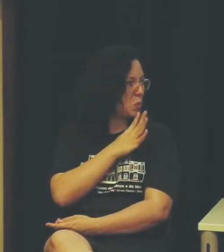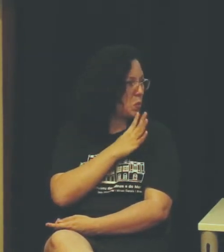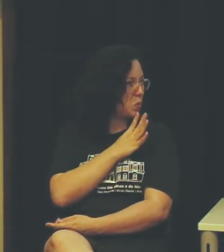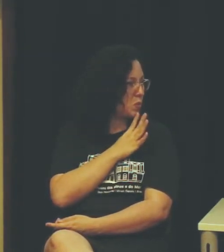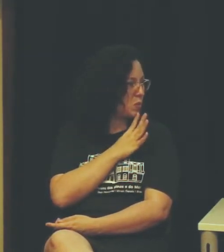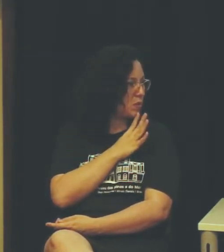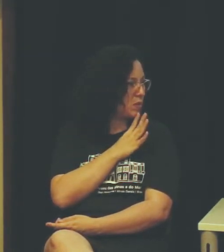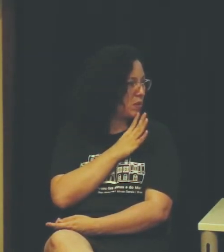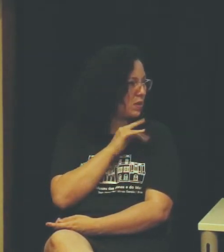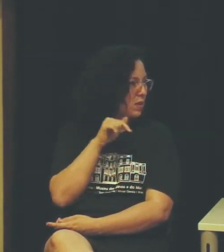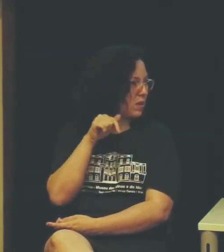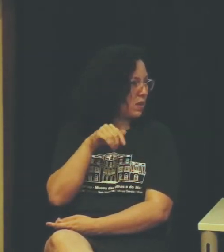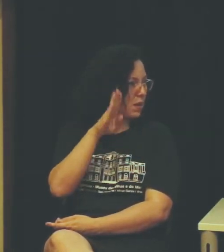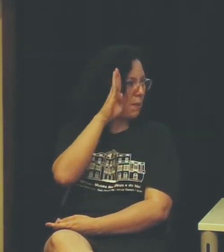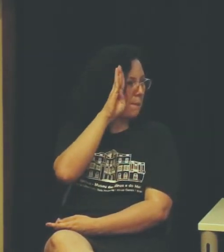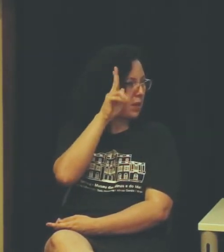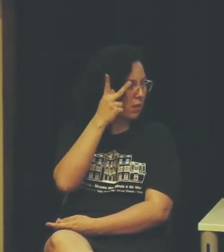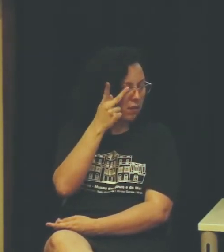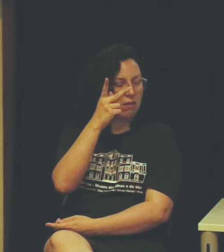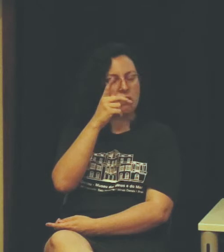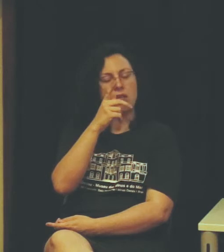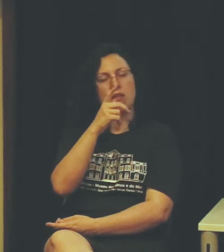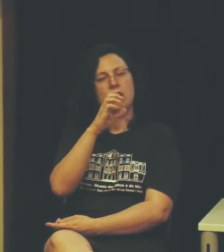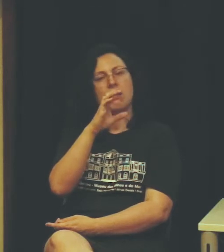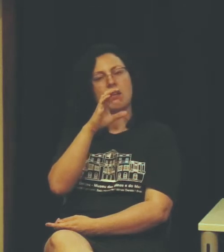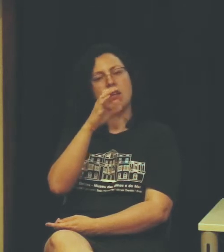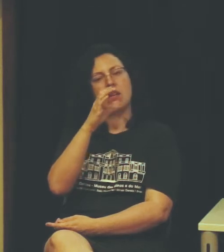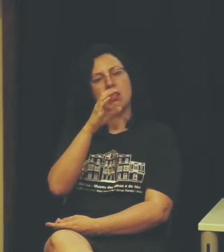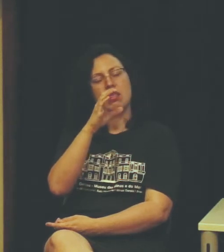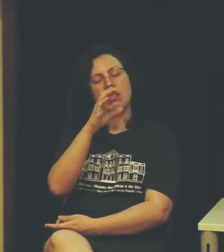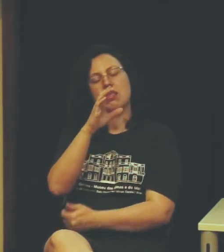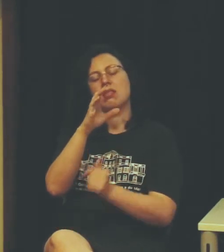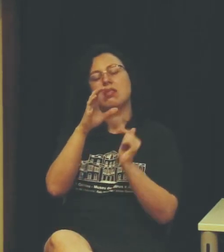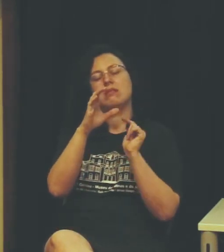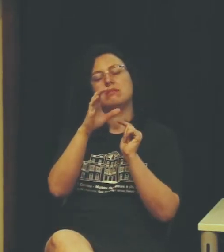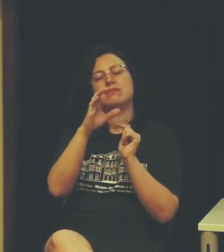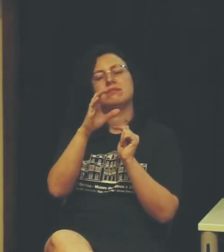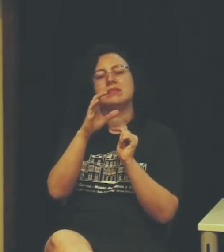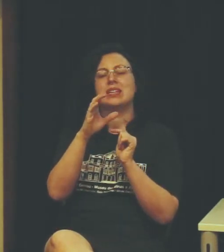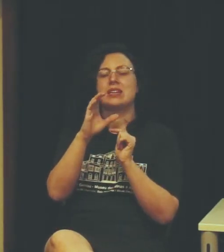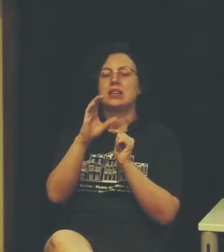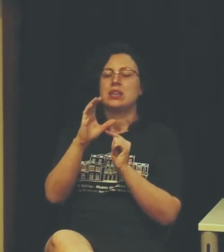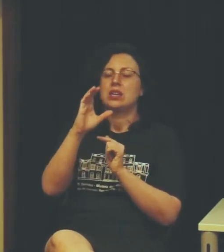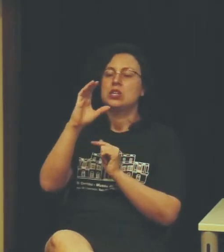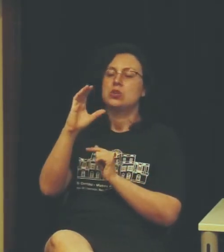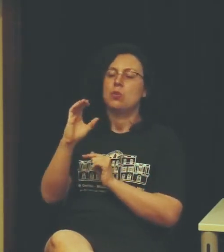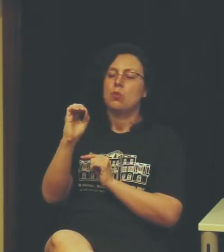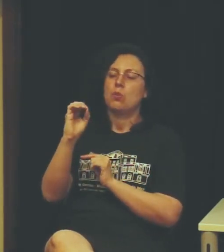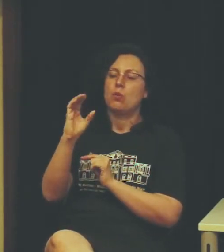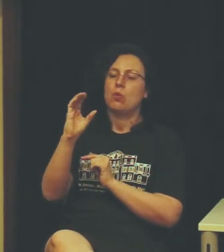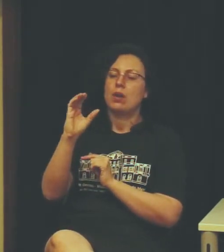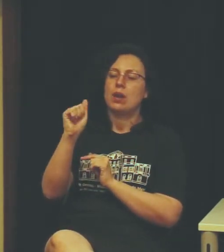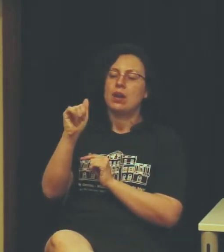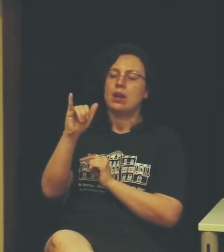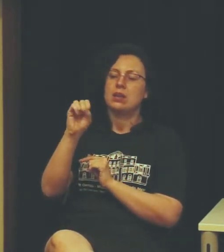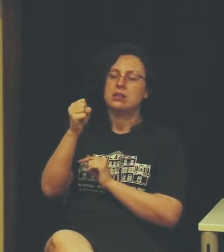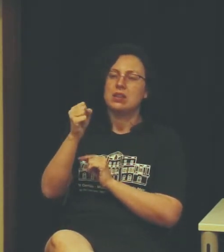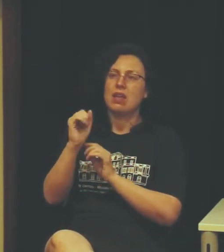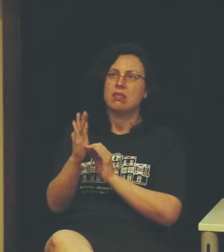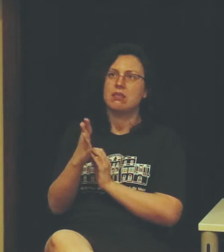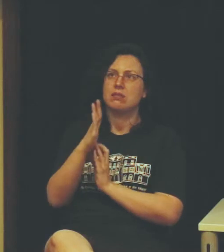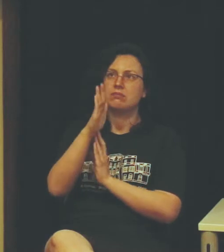gente está aqui, né, em Belo Horizonte, Sabará, Caeté. Então aqui, desde Cocais até lá em cima, em